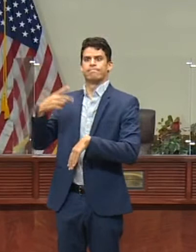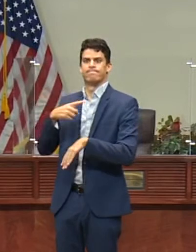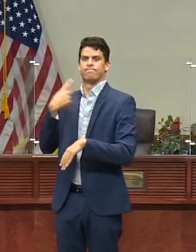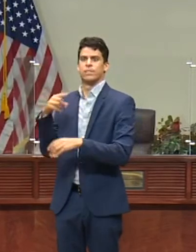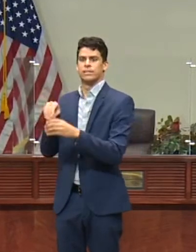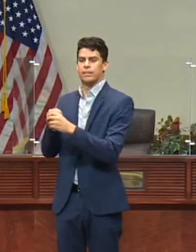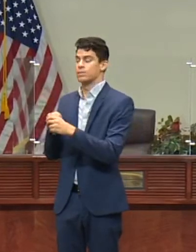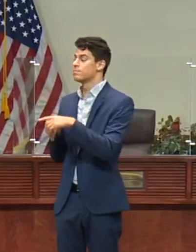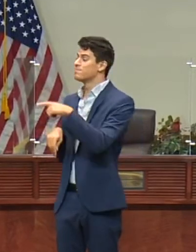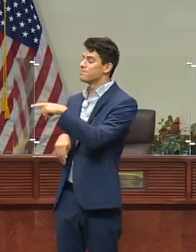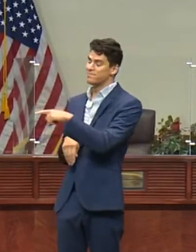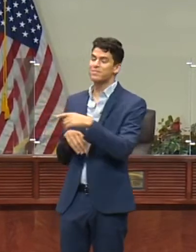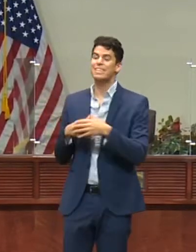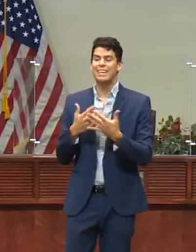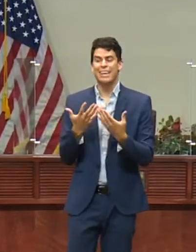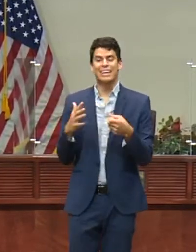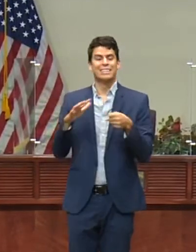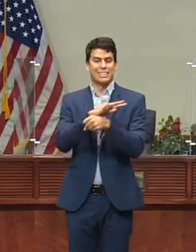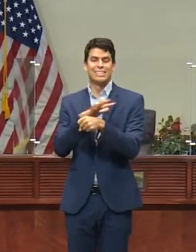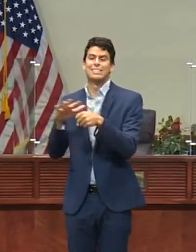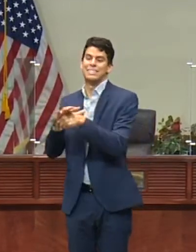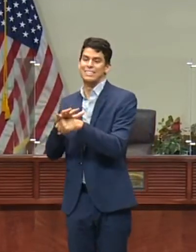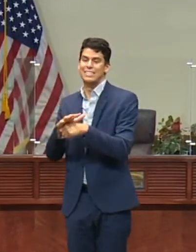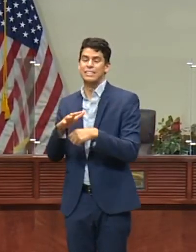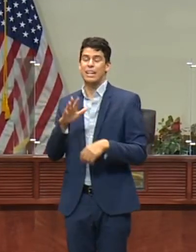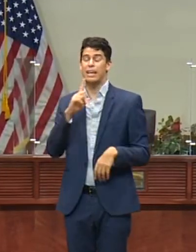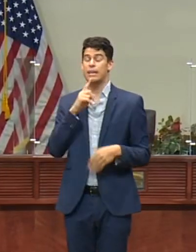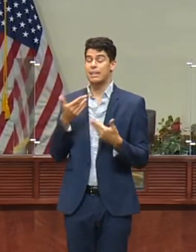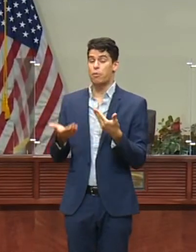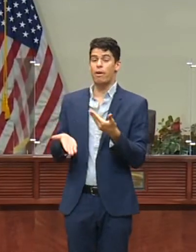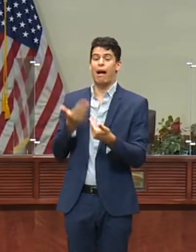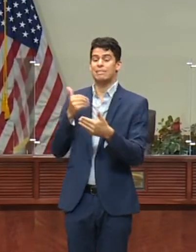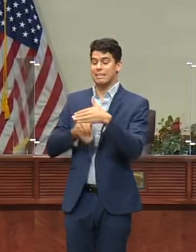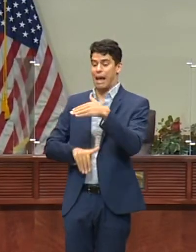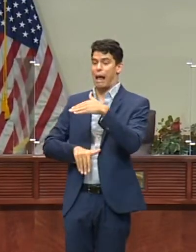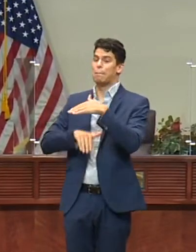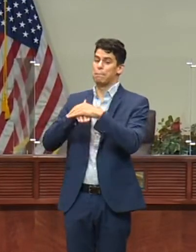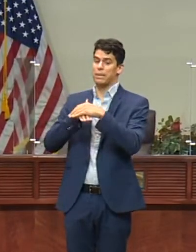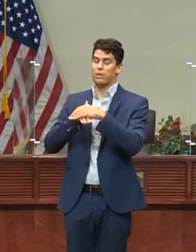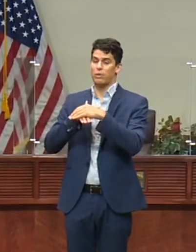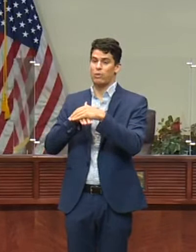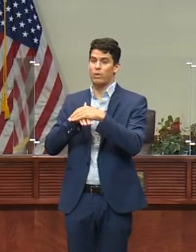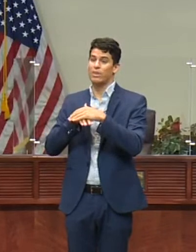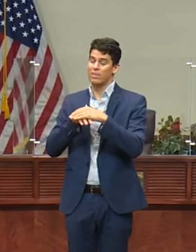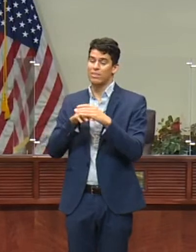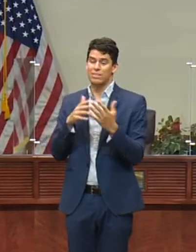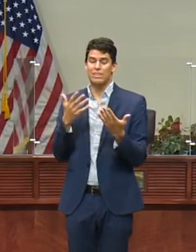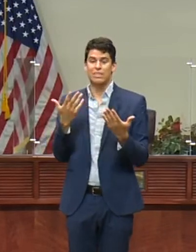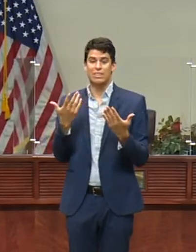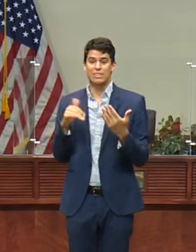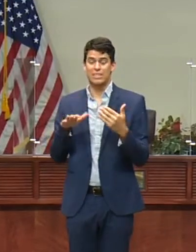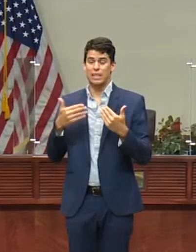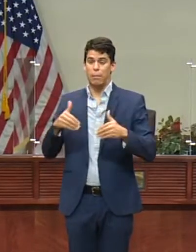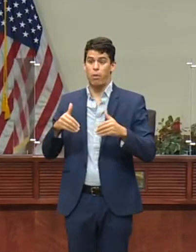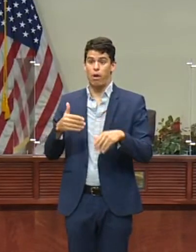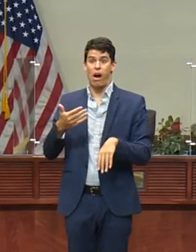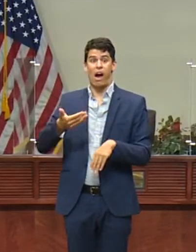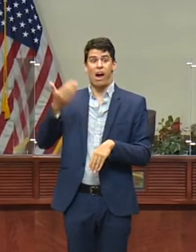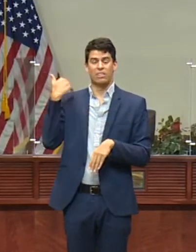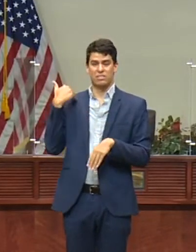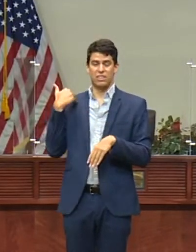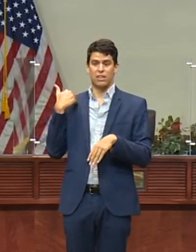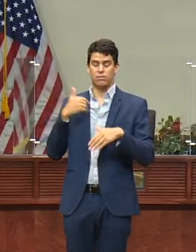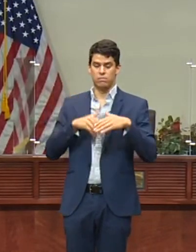Están llenas y estamos llegando al pico, ya estamos pasando el pico más alto que tuvimos antes.